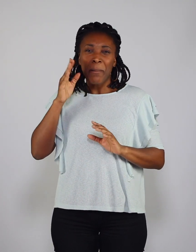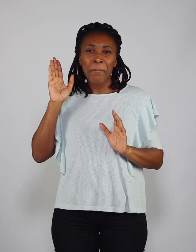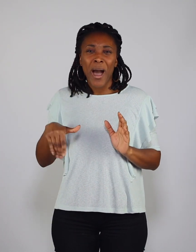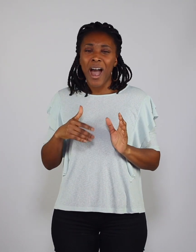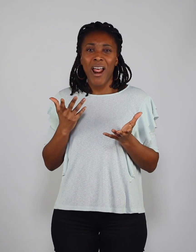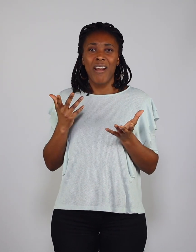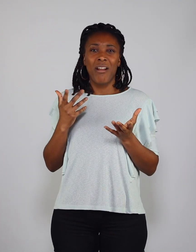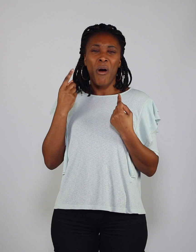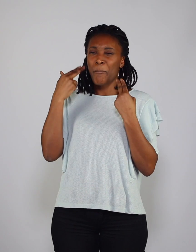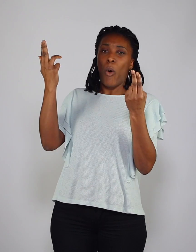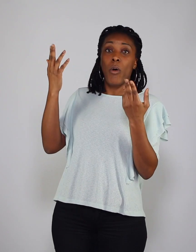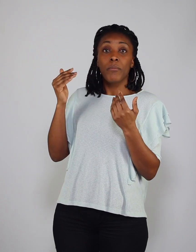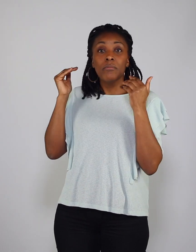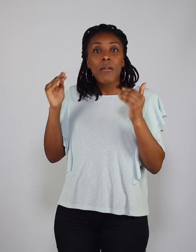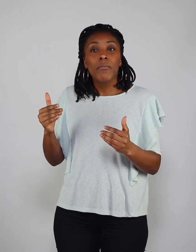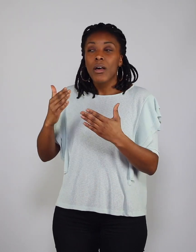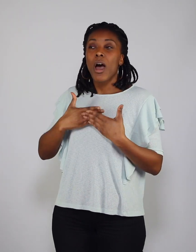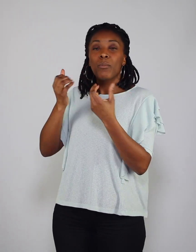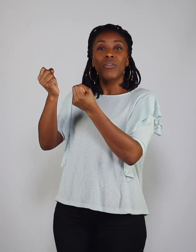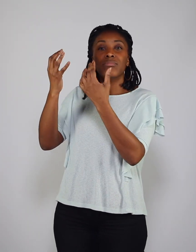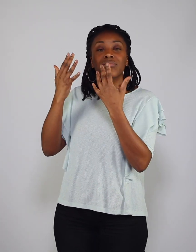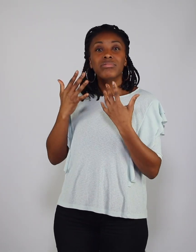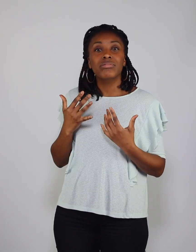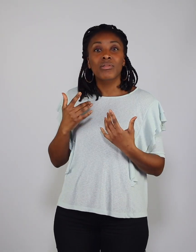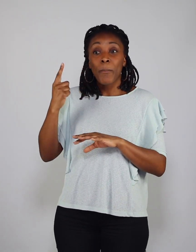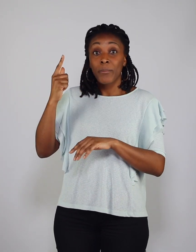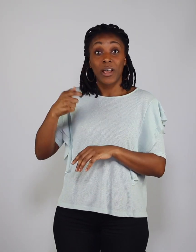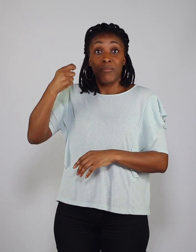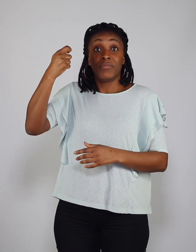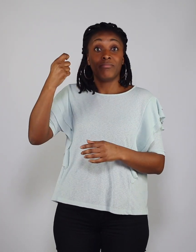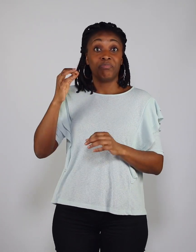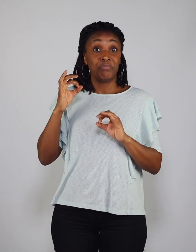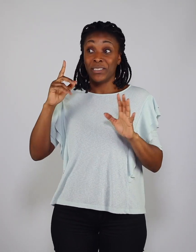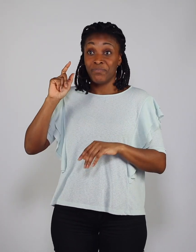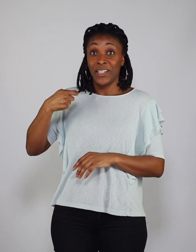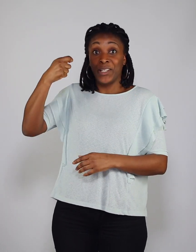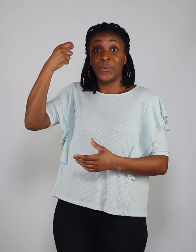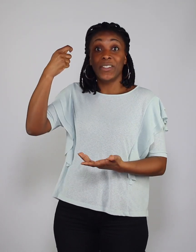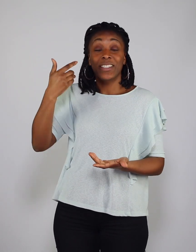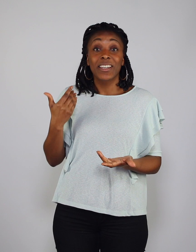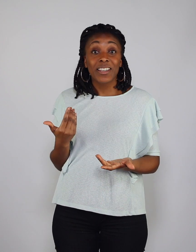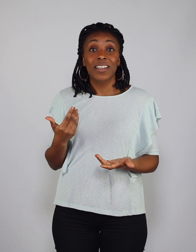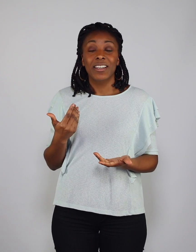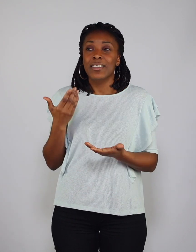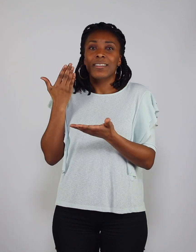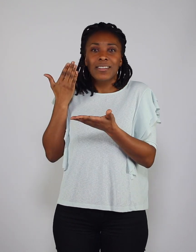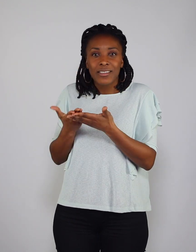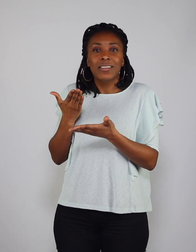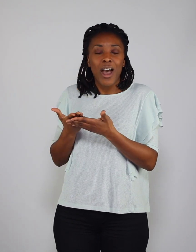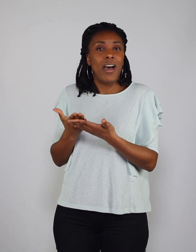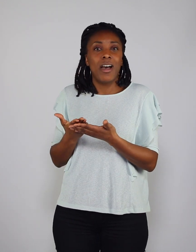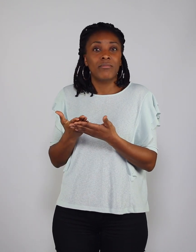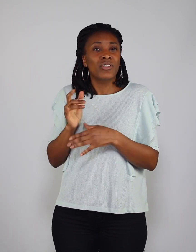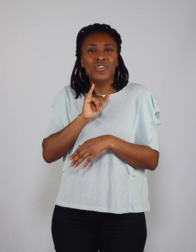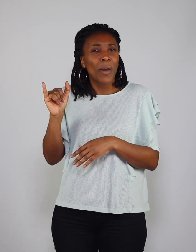parlais mal. Mais malgré ça, ils m'ont donné beaucoup d'amour. Ils m'ont réapprivoisée, ils m'ont rééduquée. Et